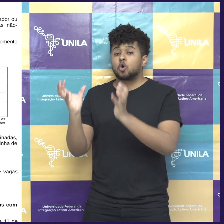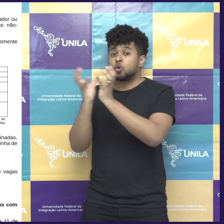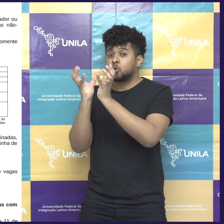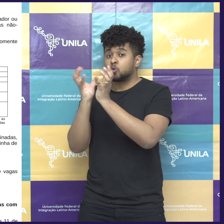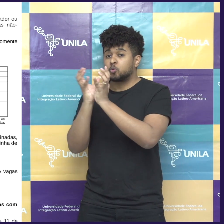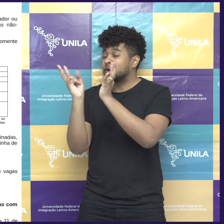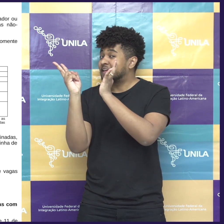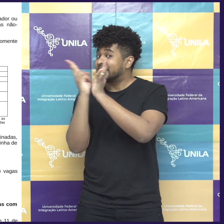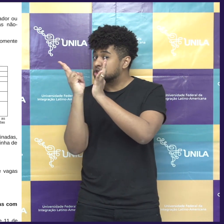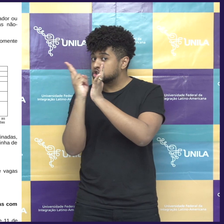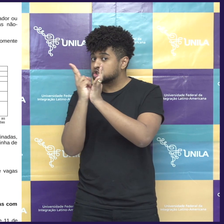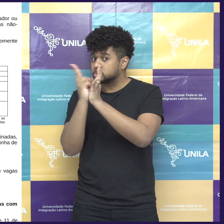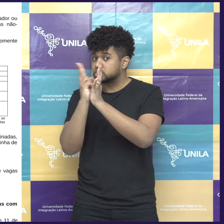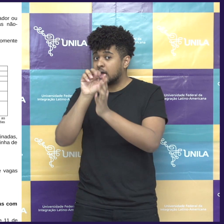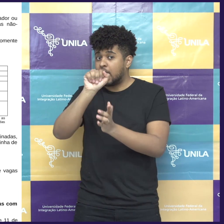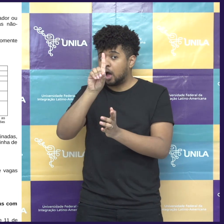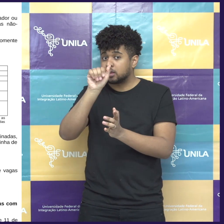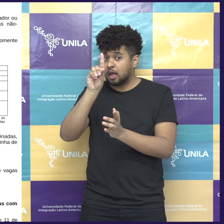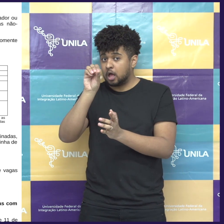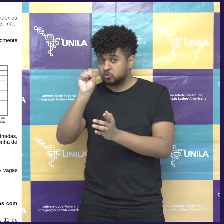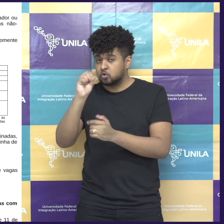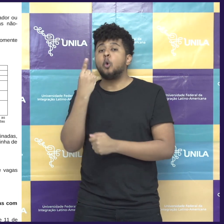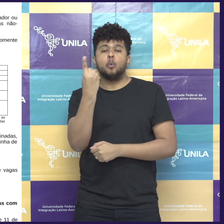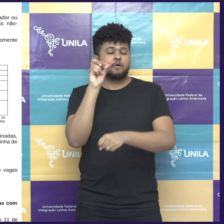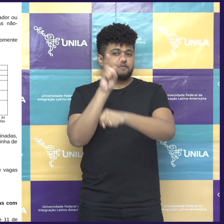povos indígenas aldeados, 1 vaga.